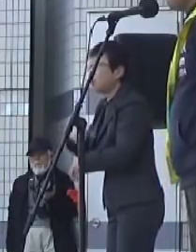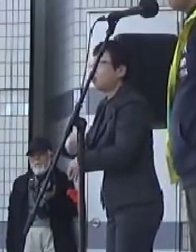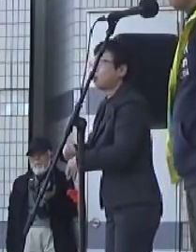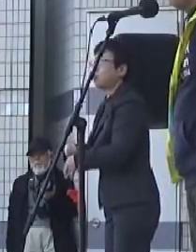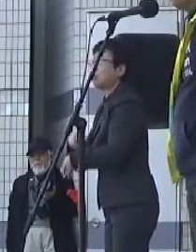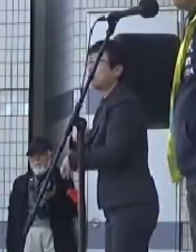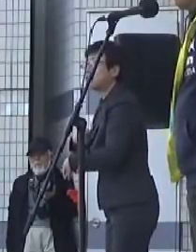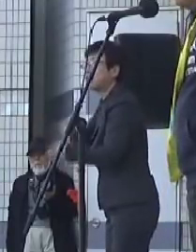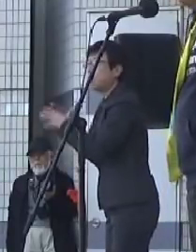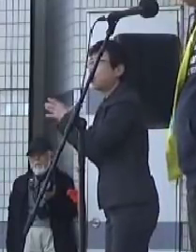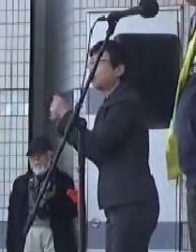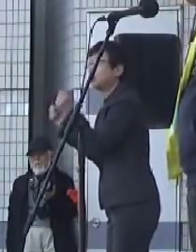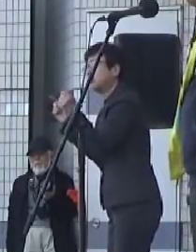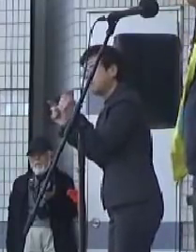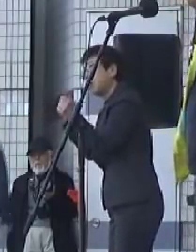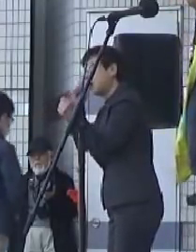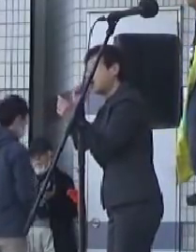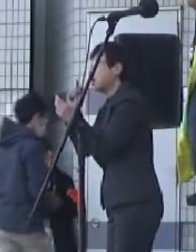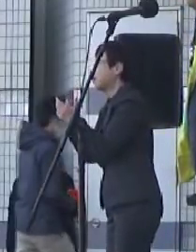ません。